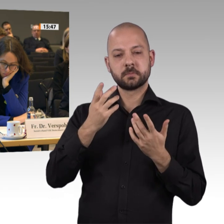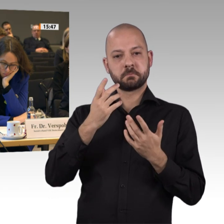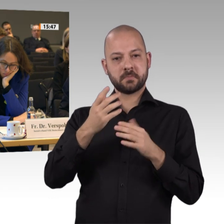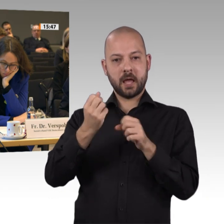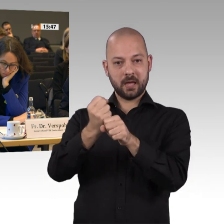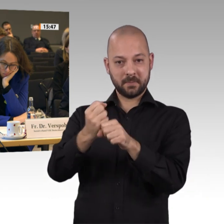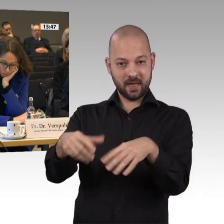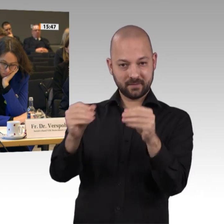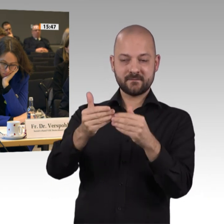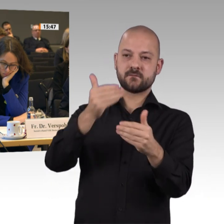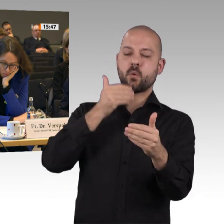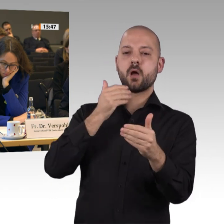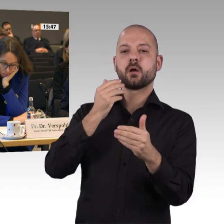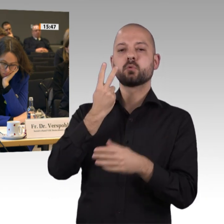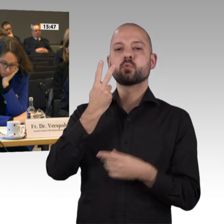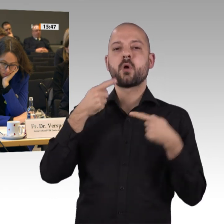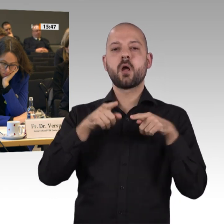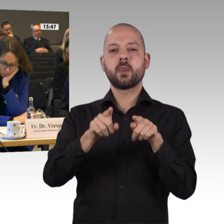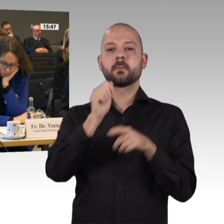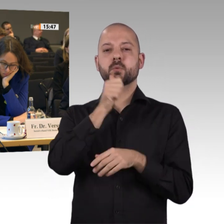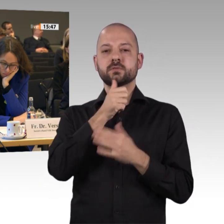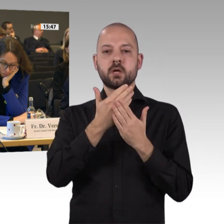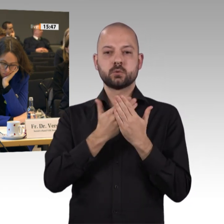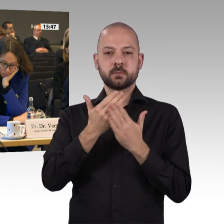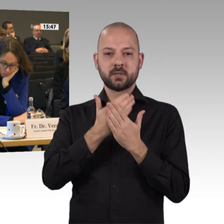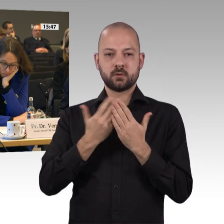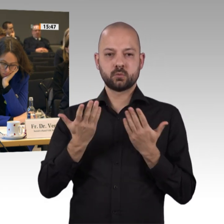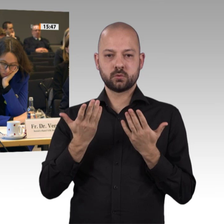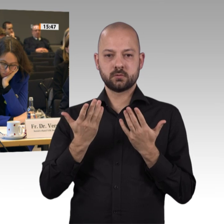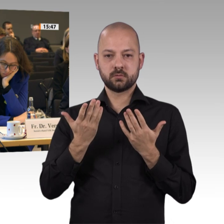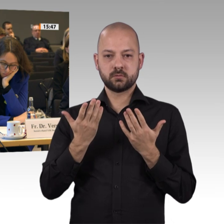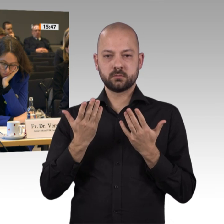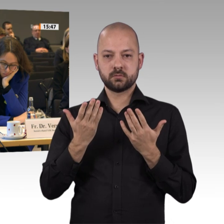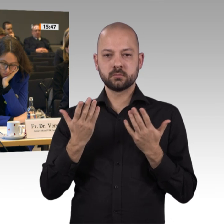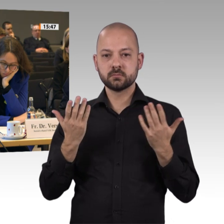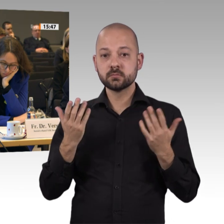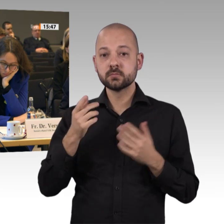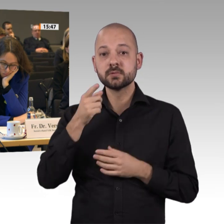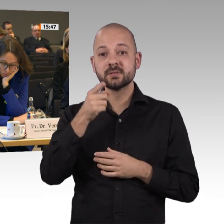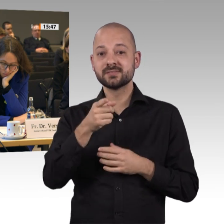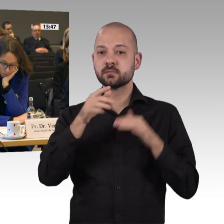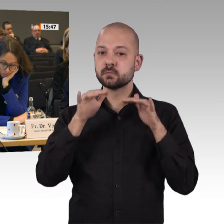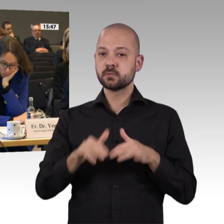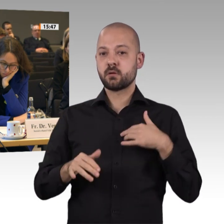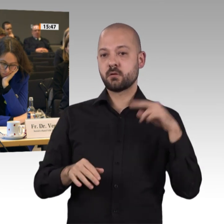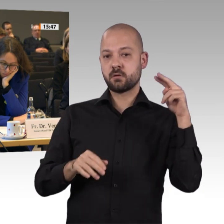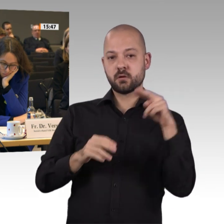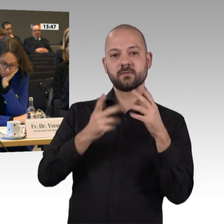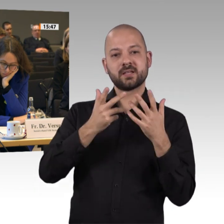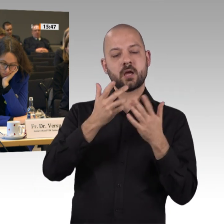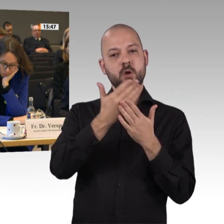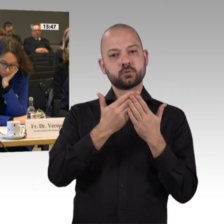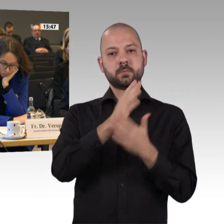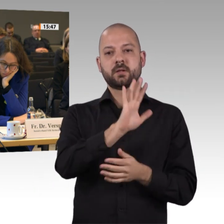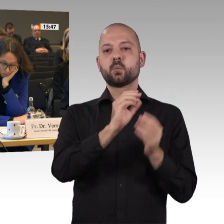Arbeitgeber und danach auch bei anderen Arbeitgebern fundiert. Und deswegen sehen wir sehr, sehr große Chance darin, über das Budget für Ausbildung hier